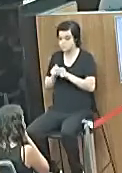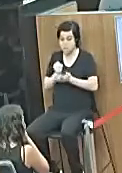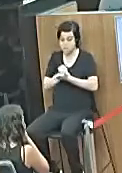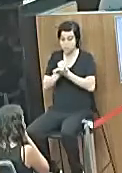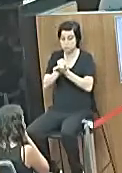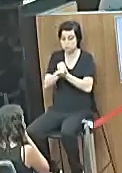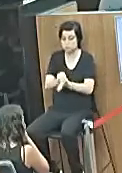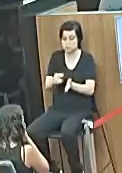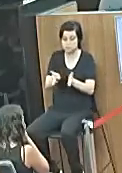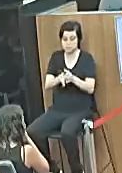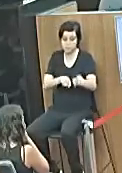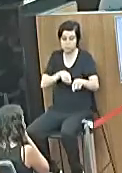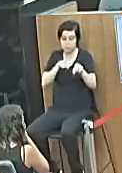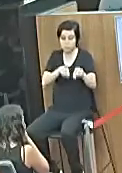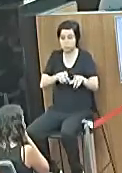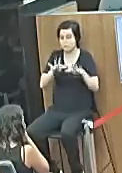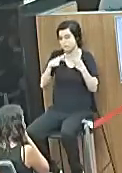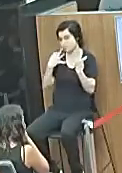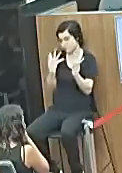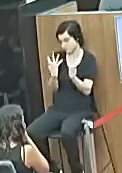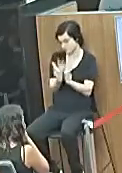para agricultura familiar